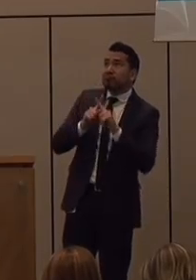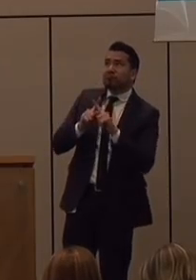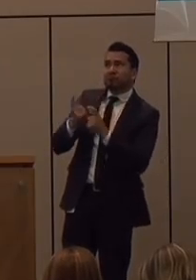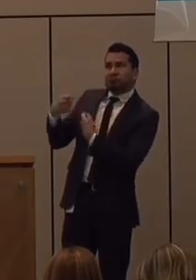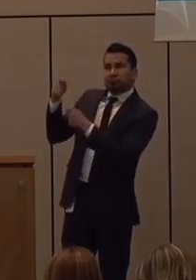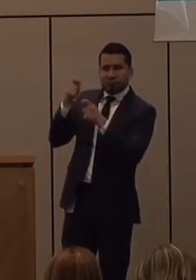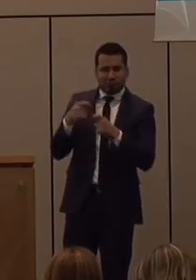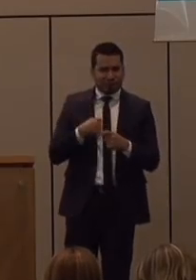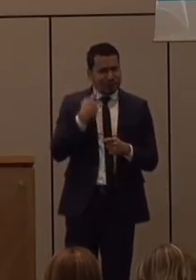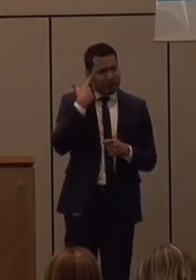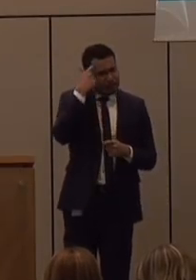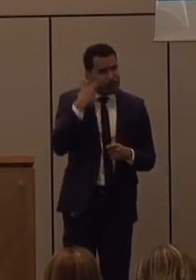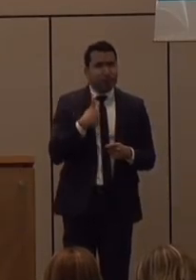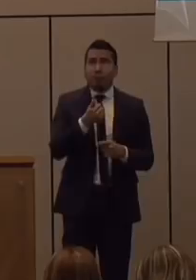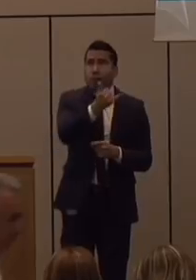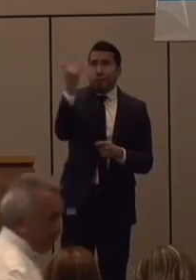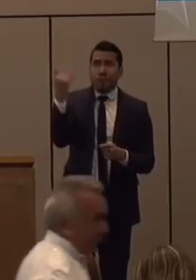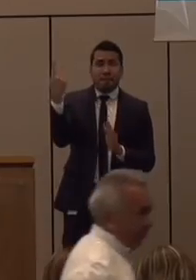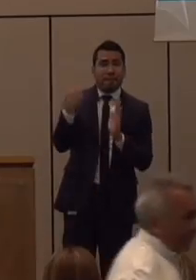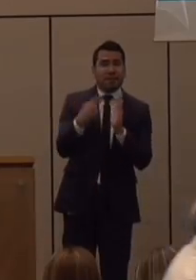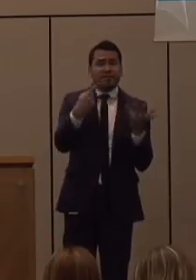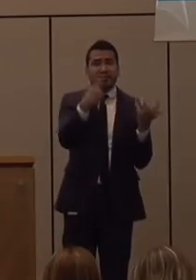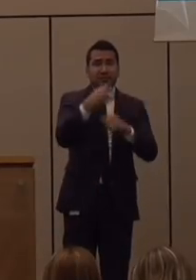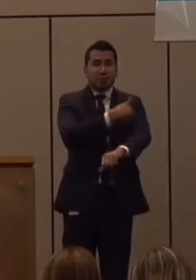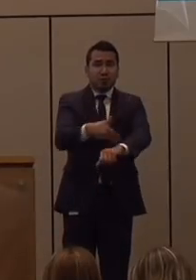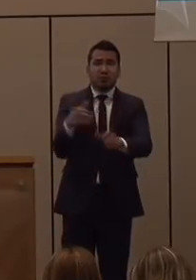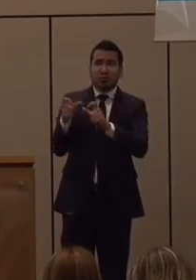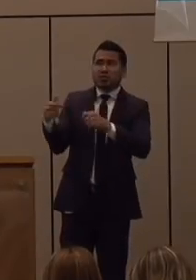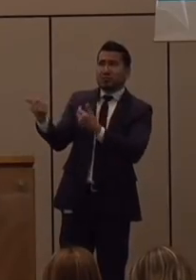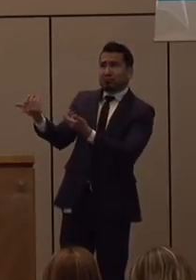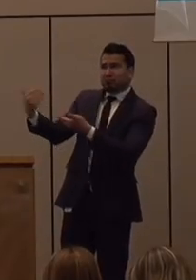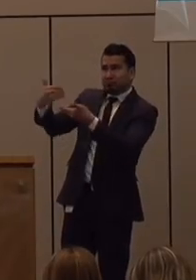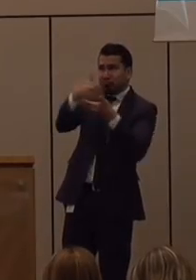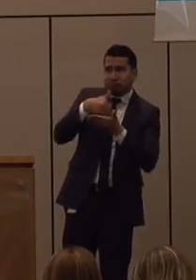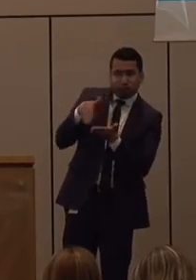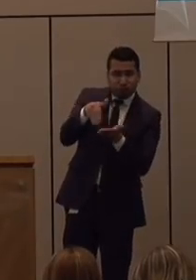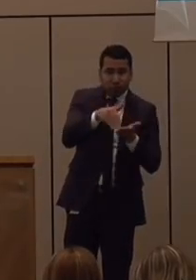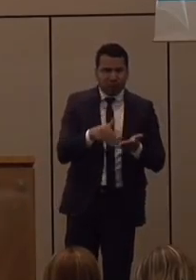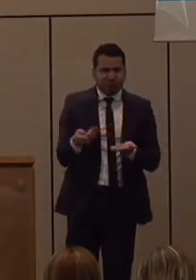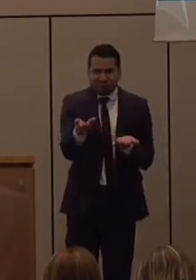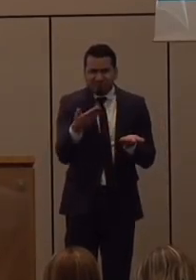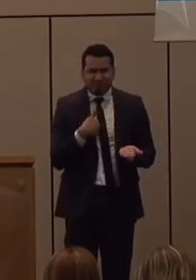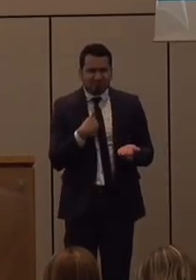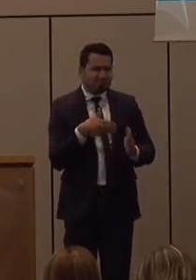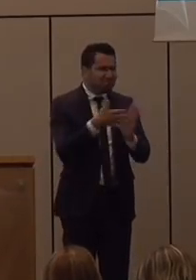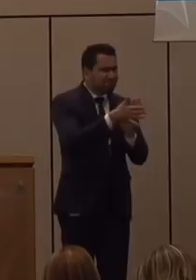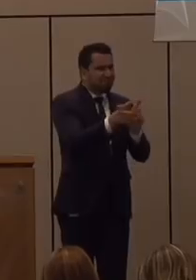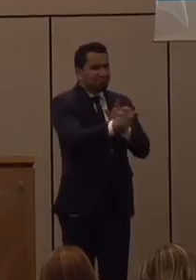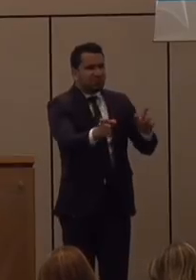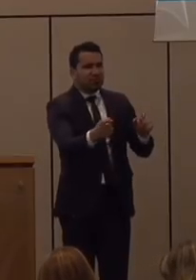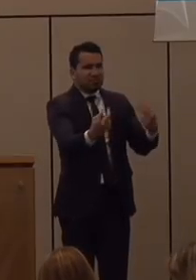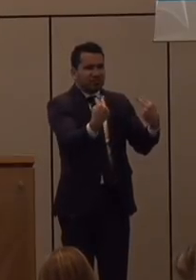1.600 millones de consumidores entonces cuéntame usted que le puede decir a todos los colombianos de todos los que estamos acá sobre